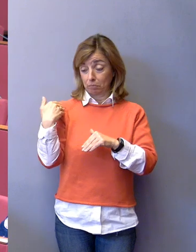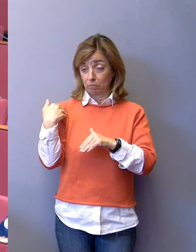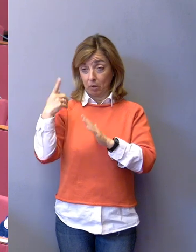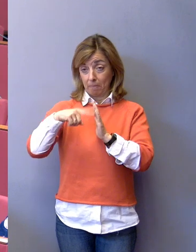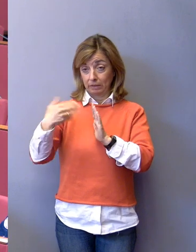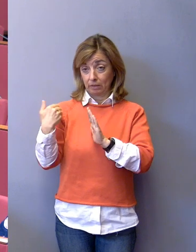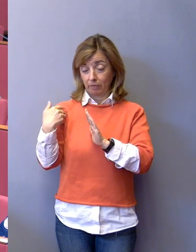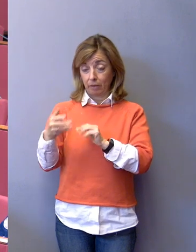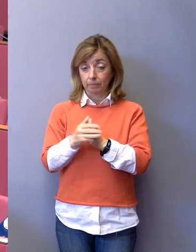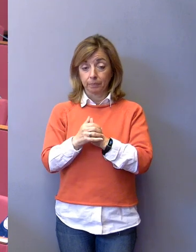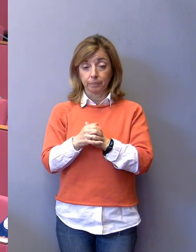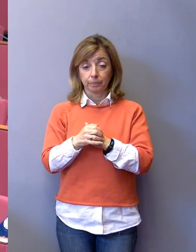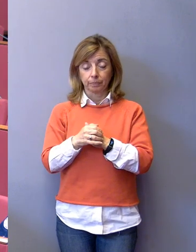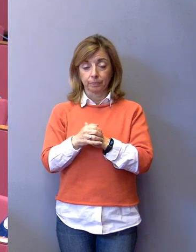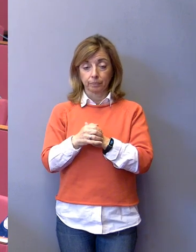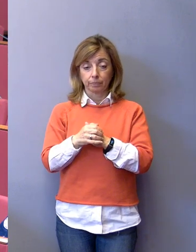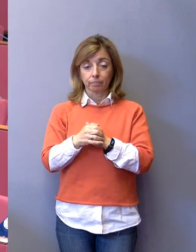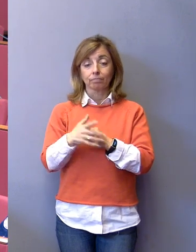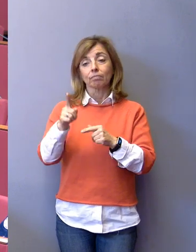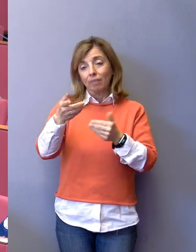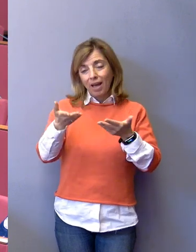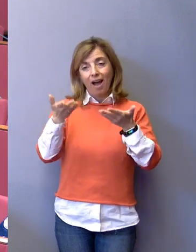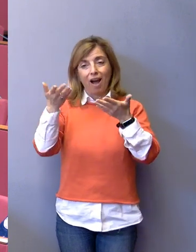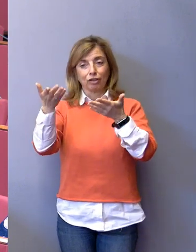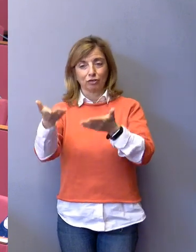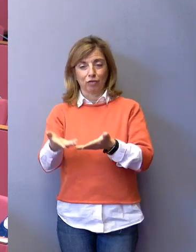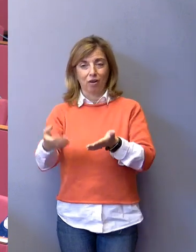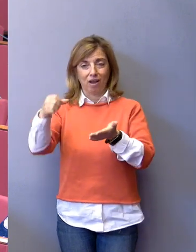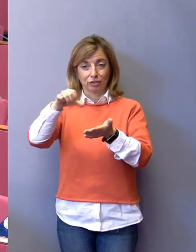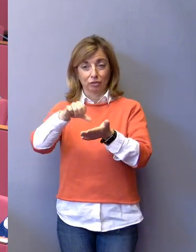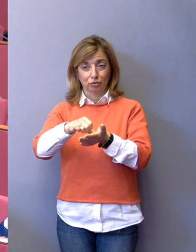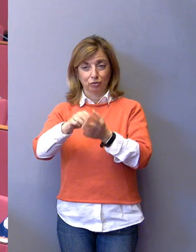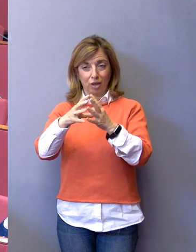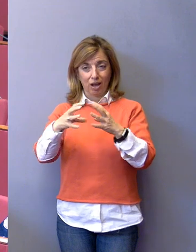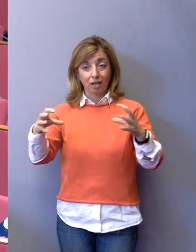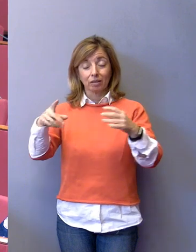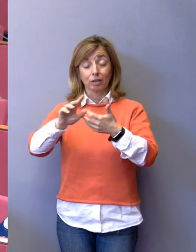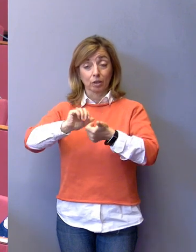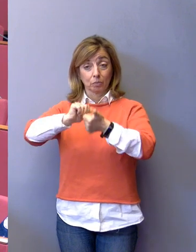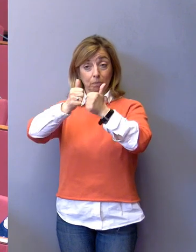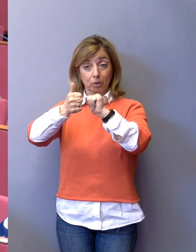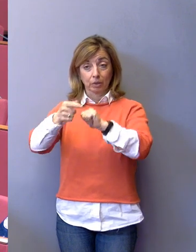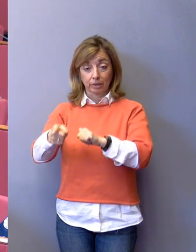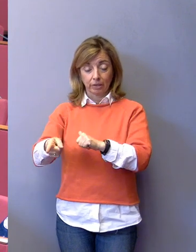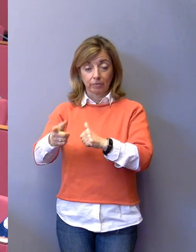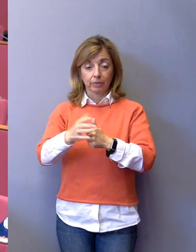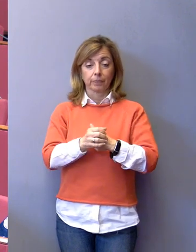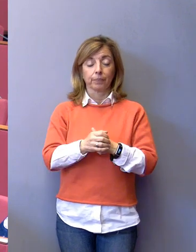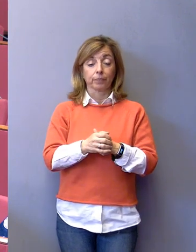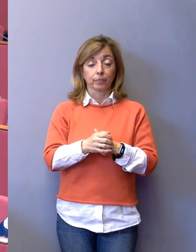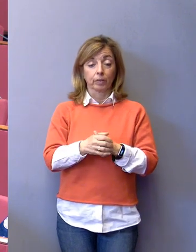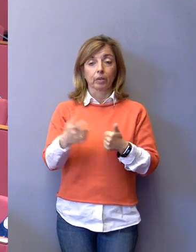fa proprio per agevolare gli impianti sportivi che è esattamente ripresa quindi